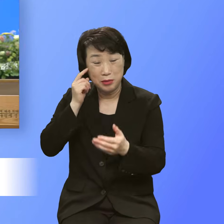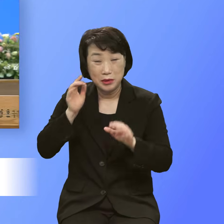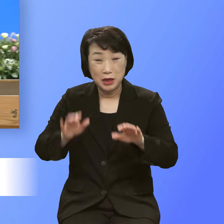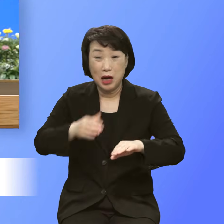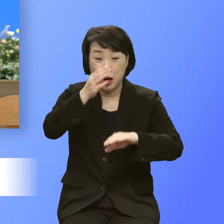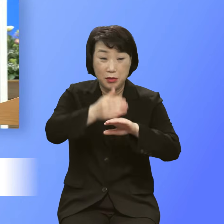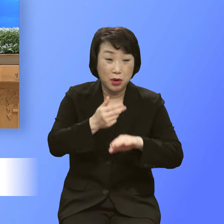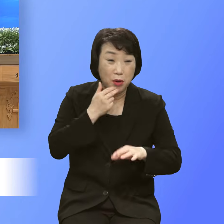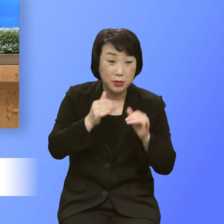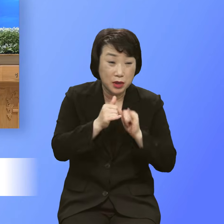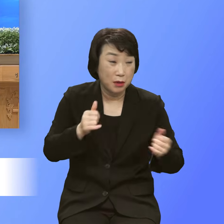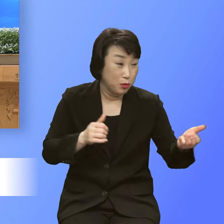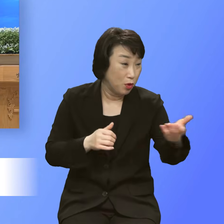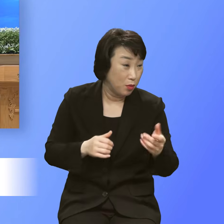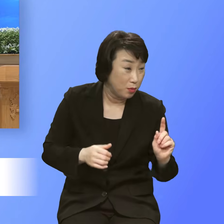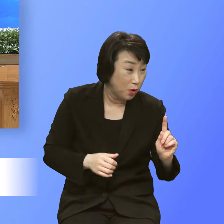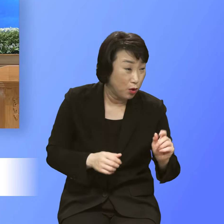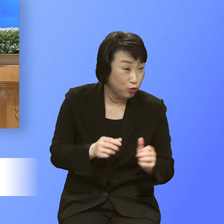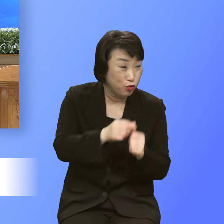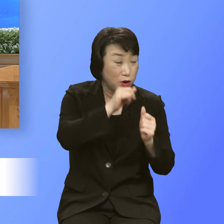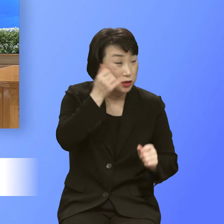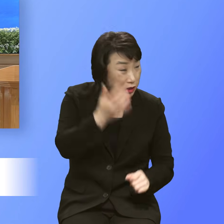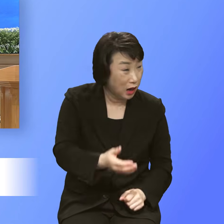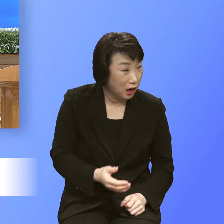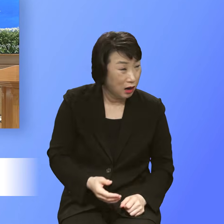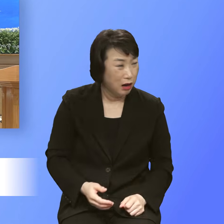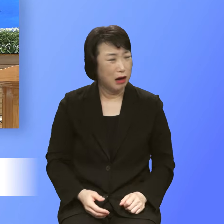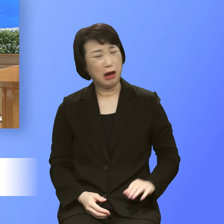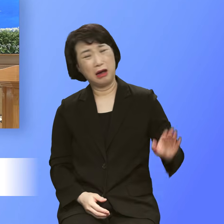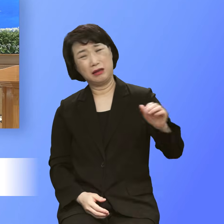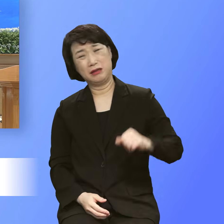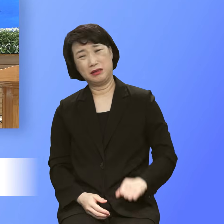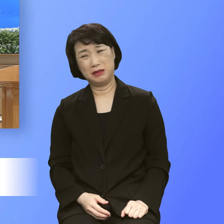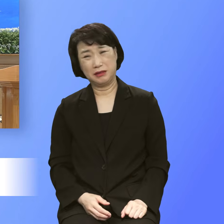감사가 없는 자 속에서 구원이 있다고 하겠는가?